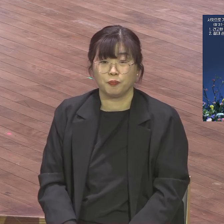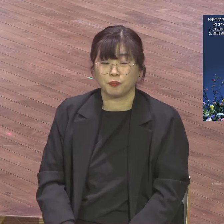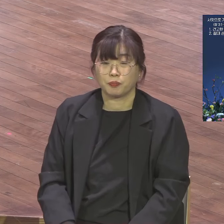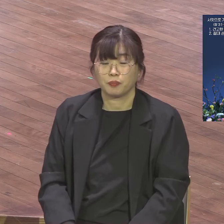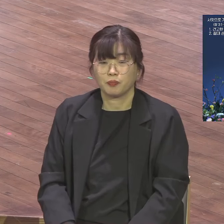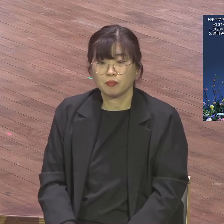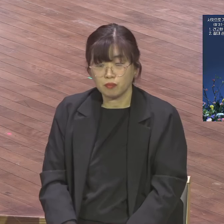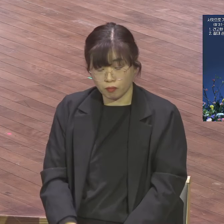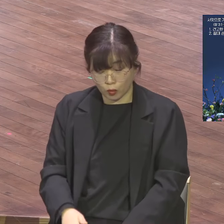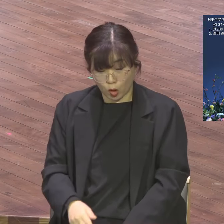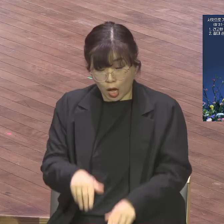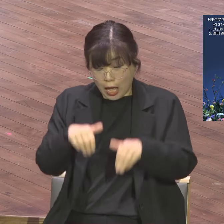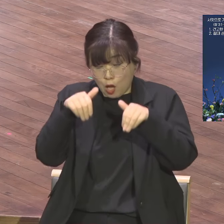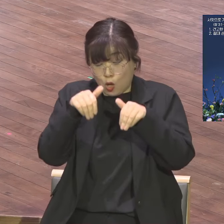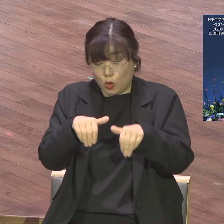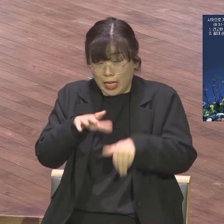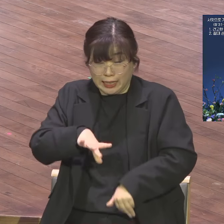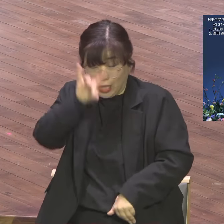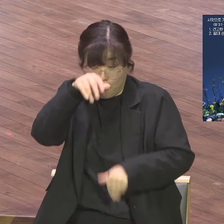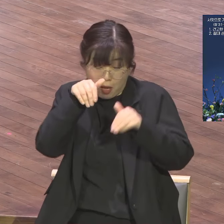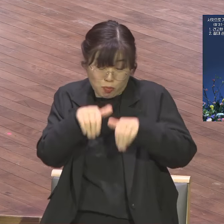아시겠어요?